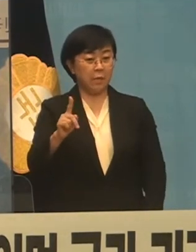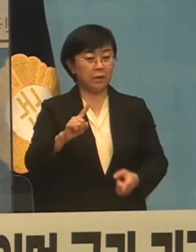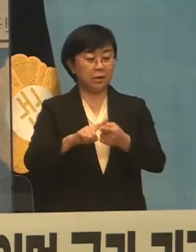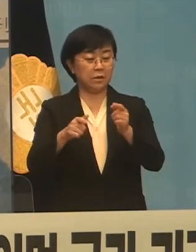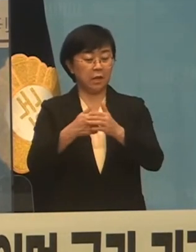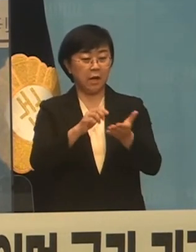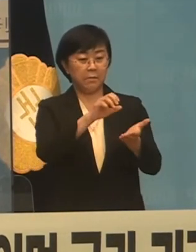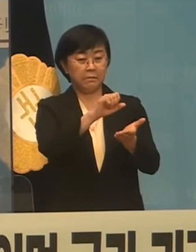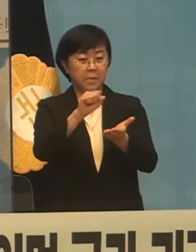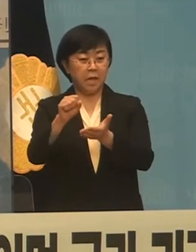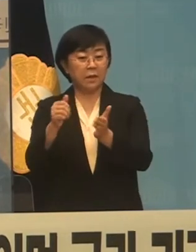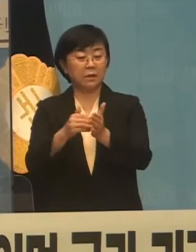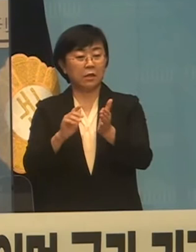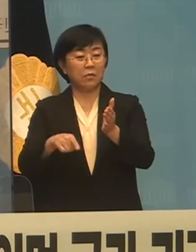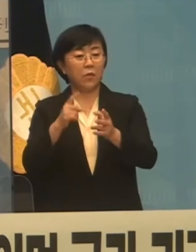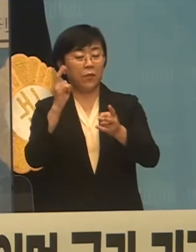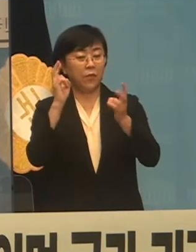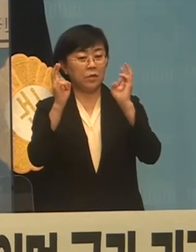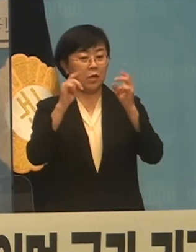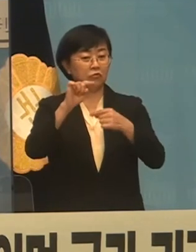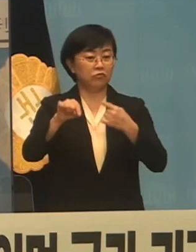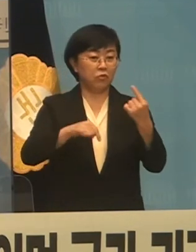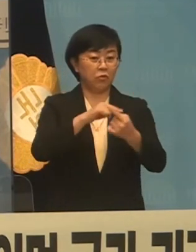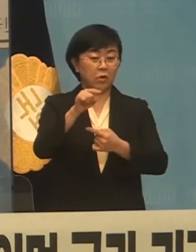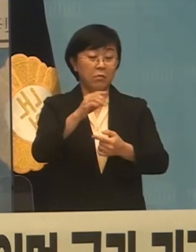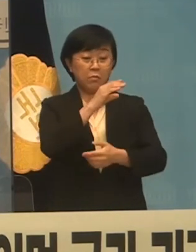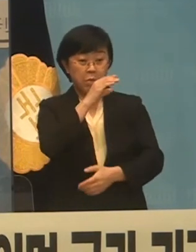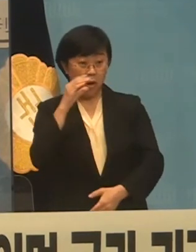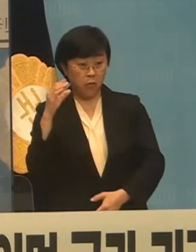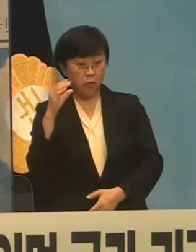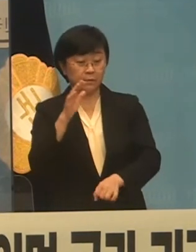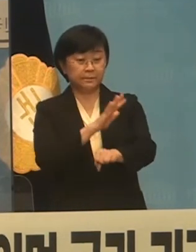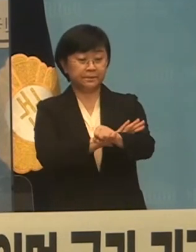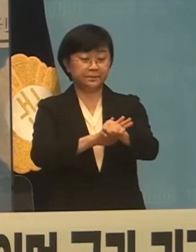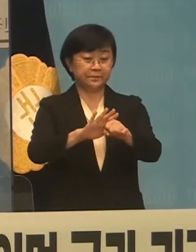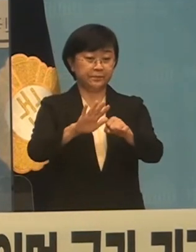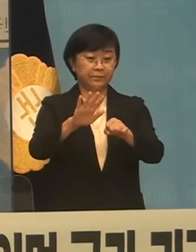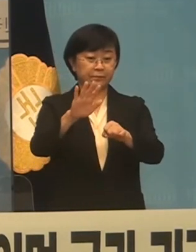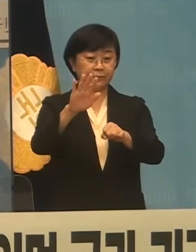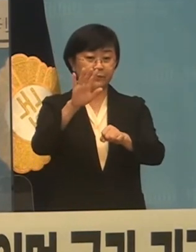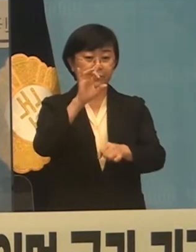이후 과연 회사 운영이 정상적으로 제대로